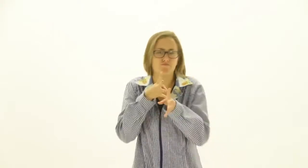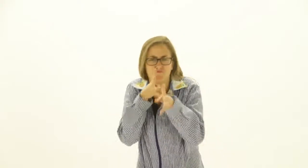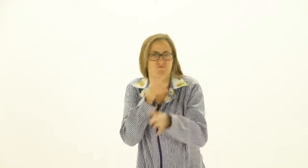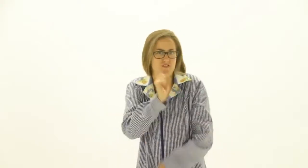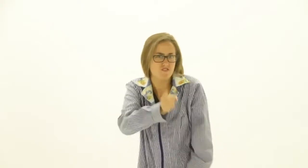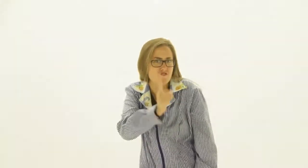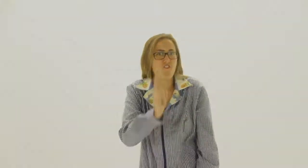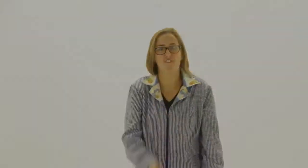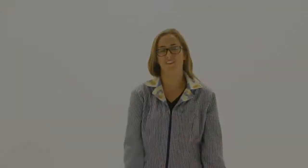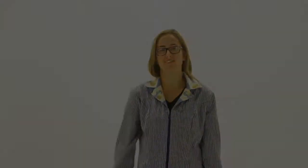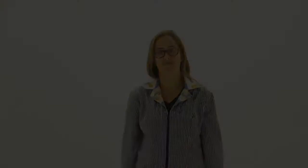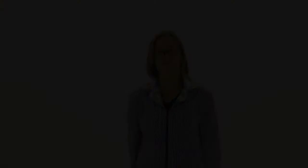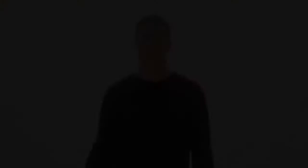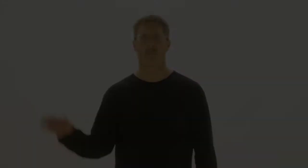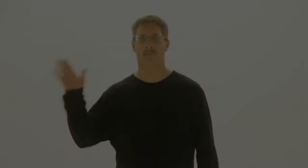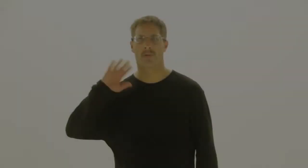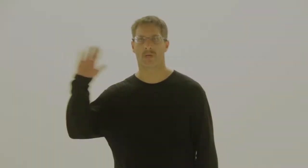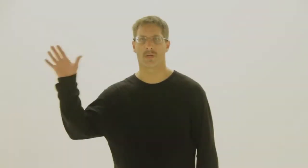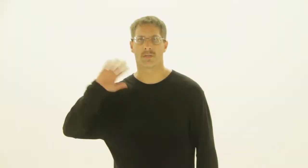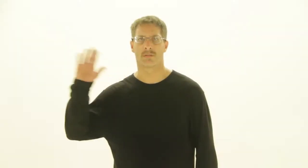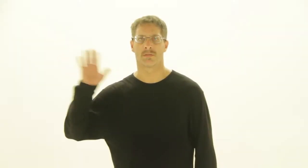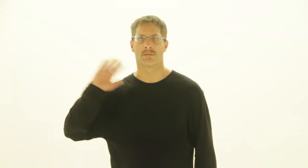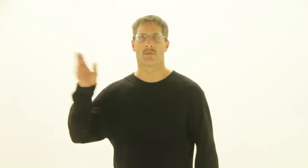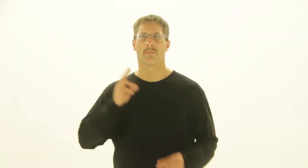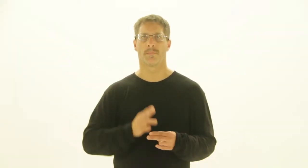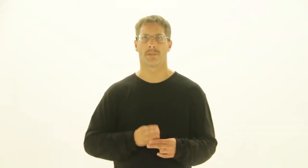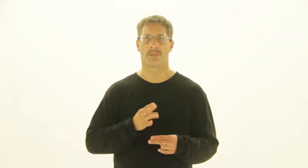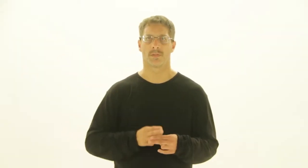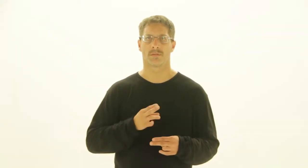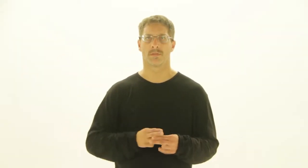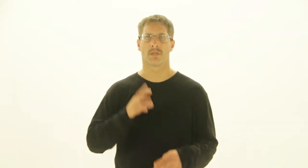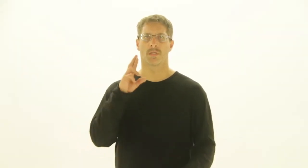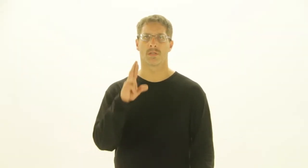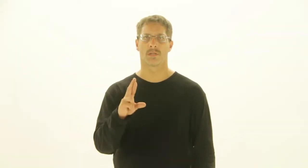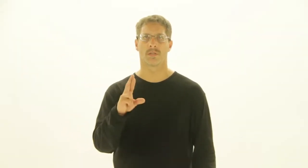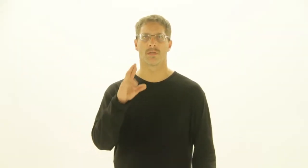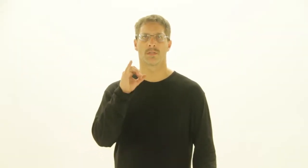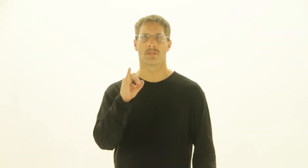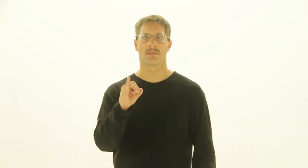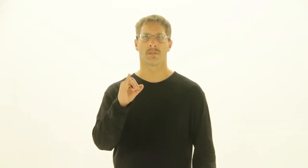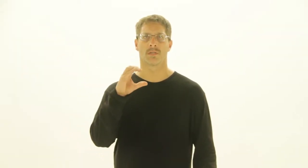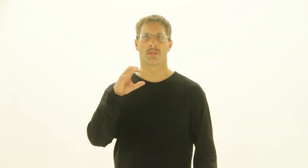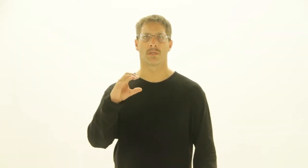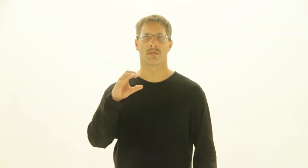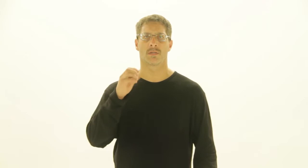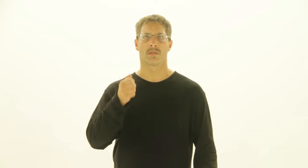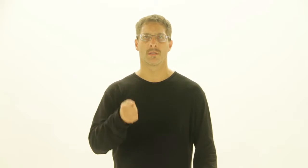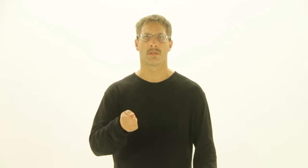y soy sumamente estricta con ellos. Hola, mi nombre es Ricardo.